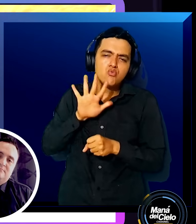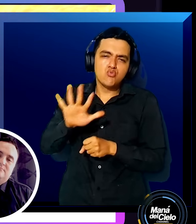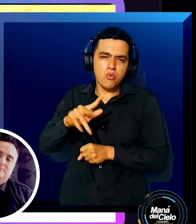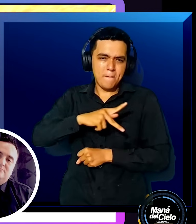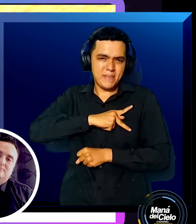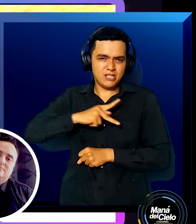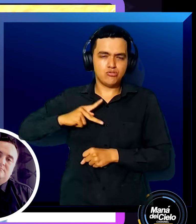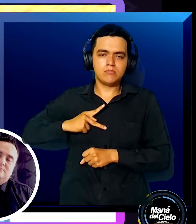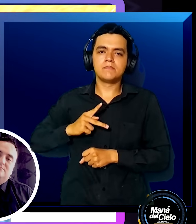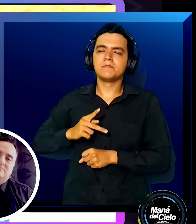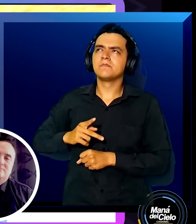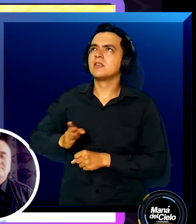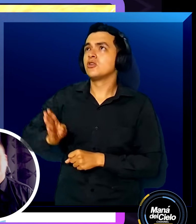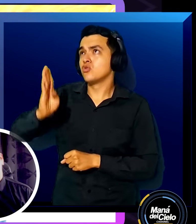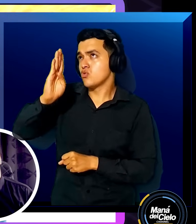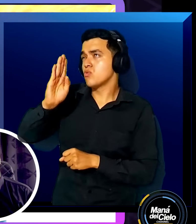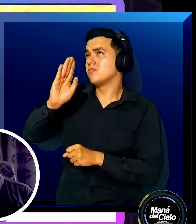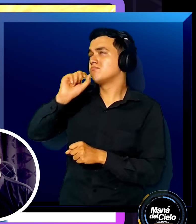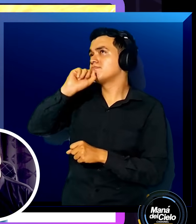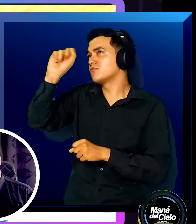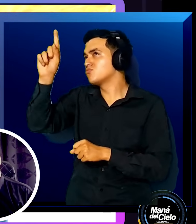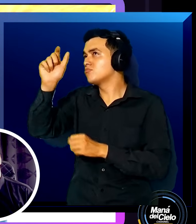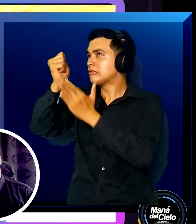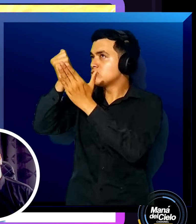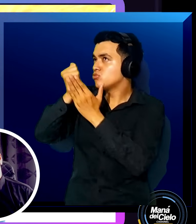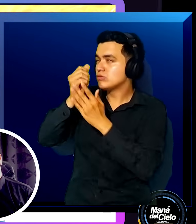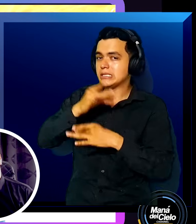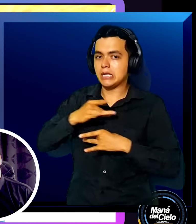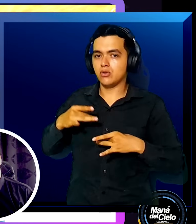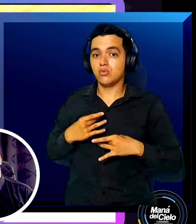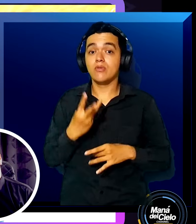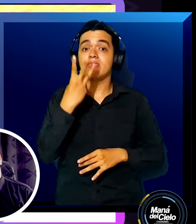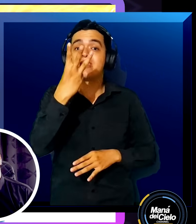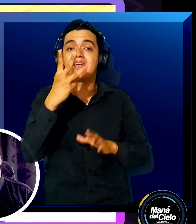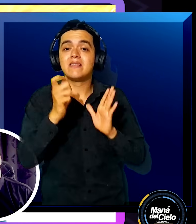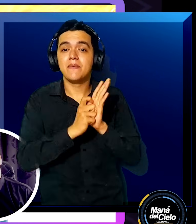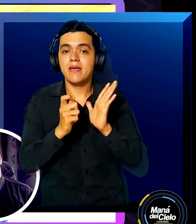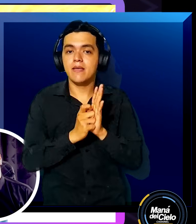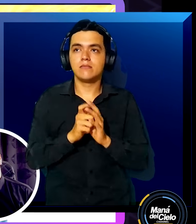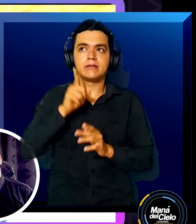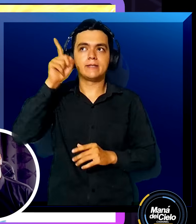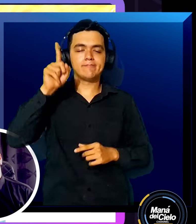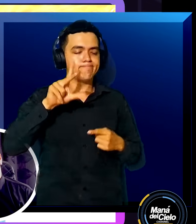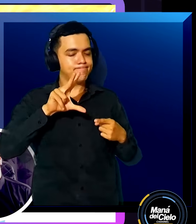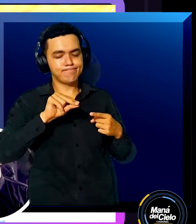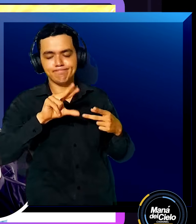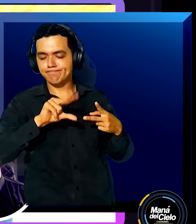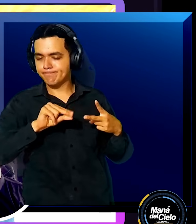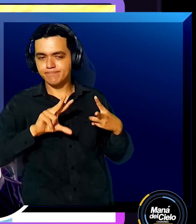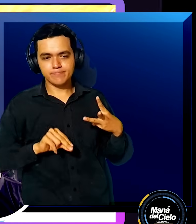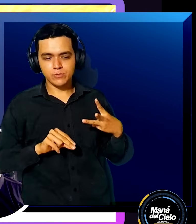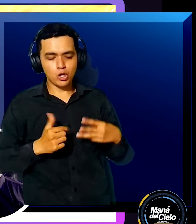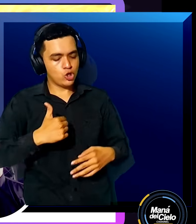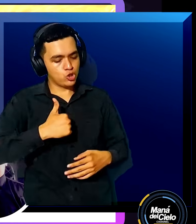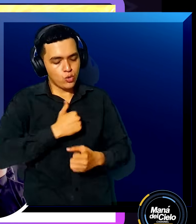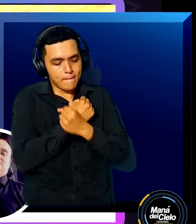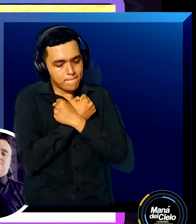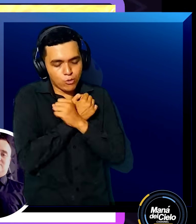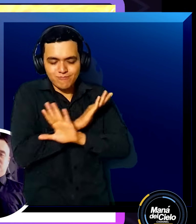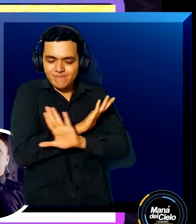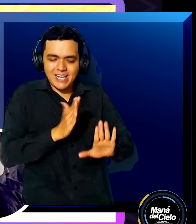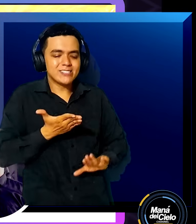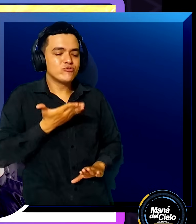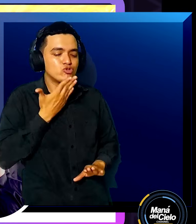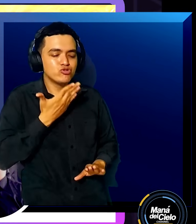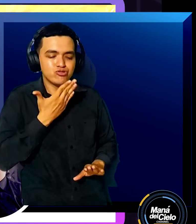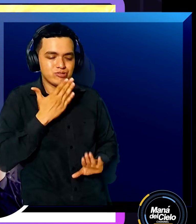por sanidad, porque Dios la puede sanar, pero no se bautice por interés de la sanidad, bautícese por salvación. Entonces llamó a nuestro asistente y le dijo, no,